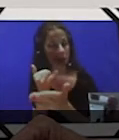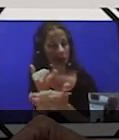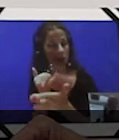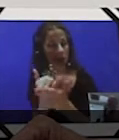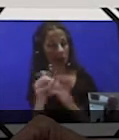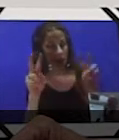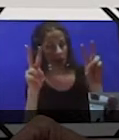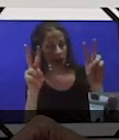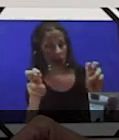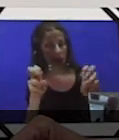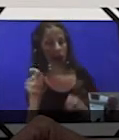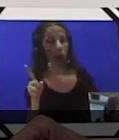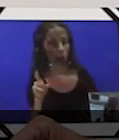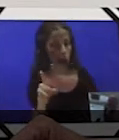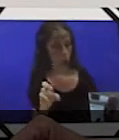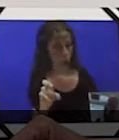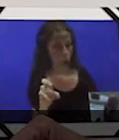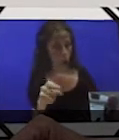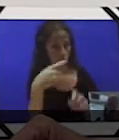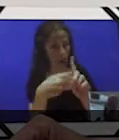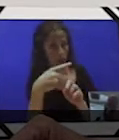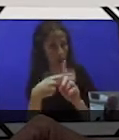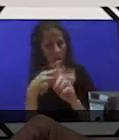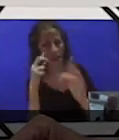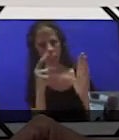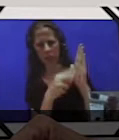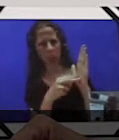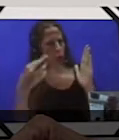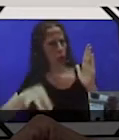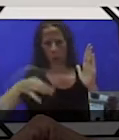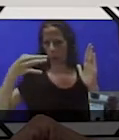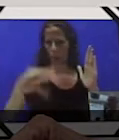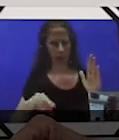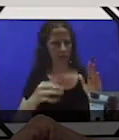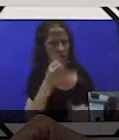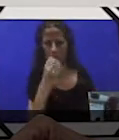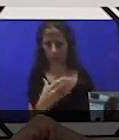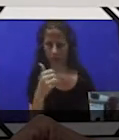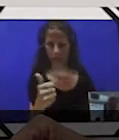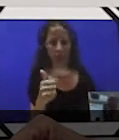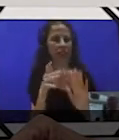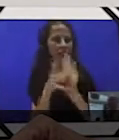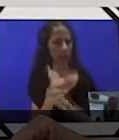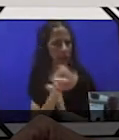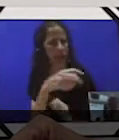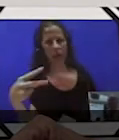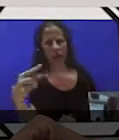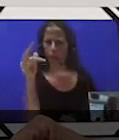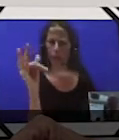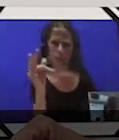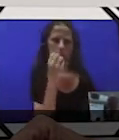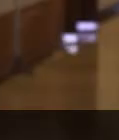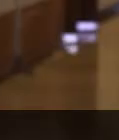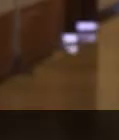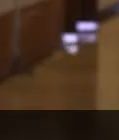acogida, para poder dar tranquilidad, pero necesitábamos garantizar que teníamos accesibilidad a un intérprete en lengua de signos las